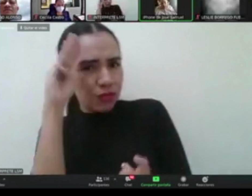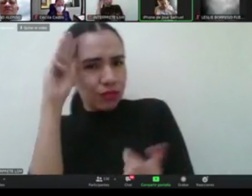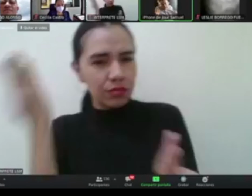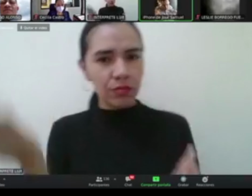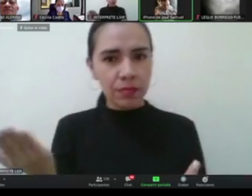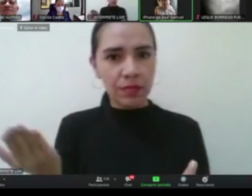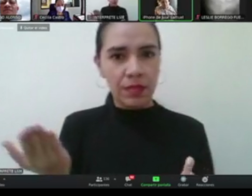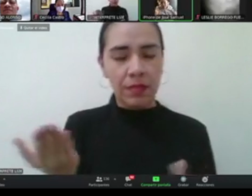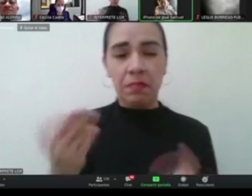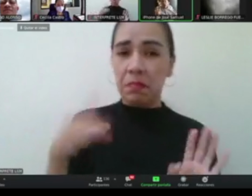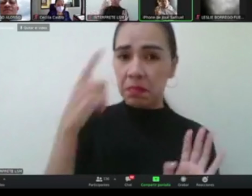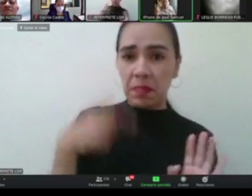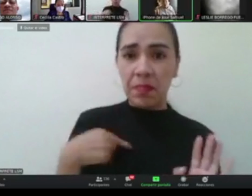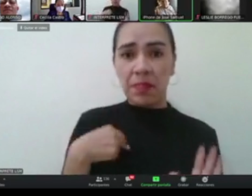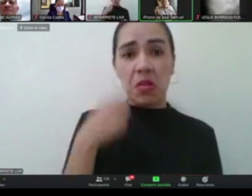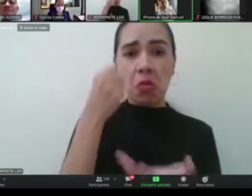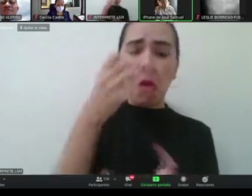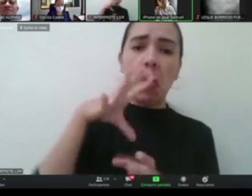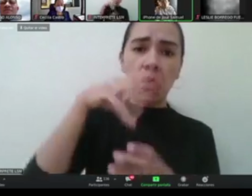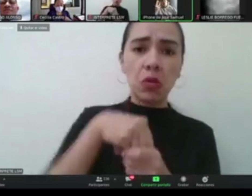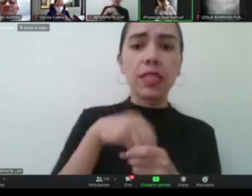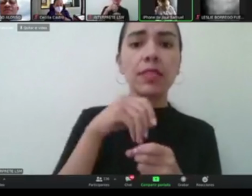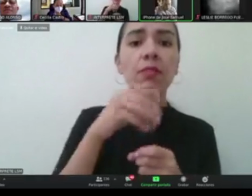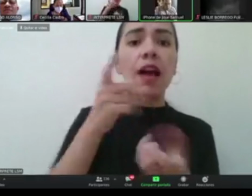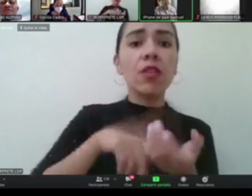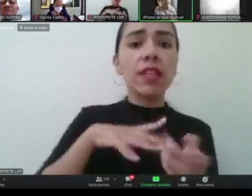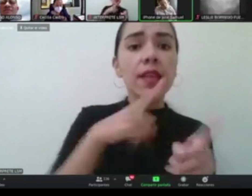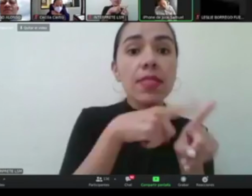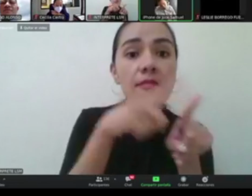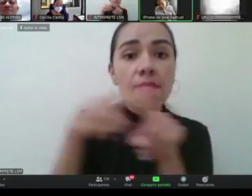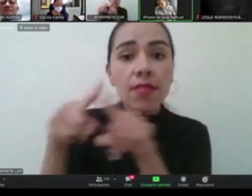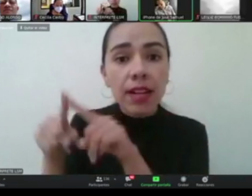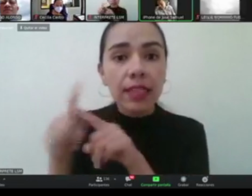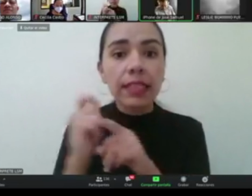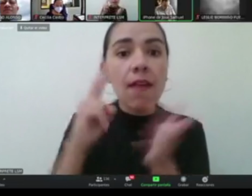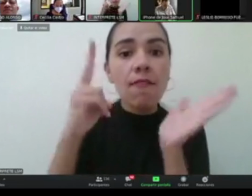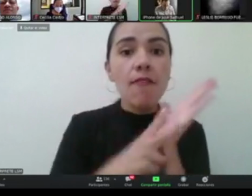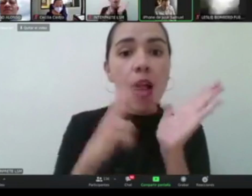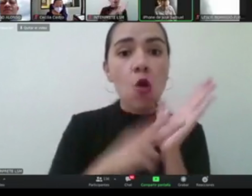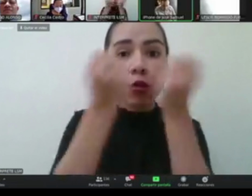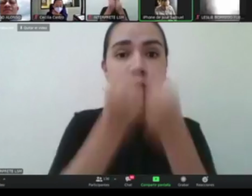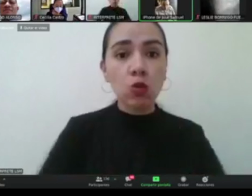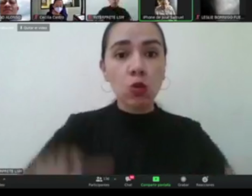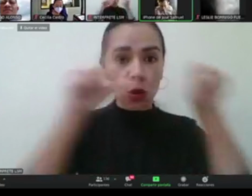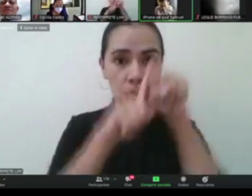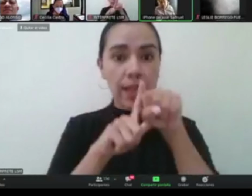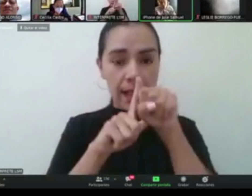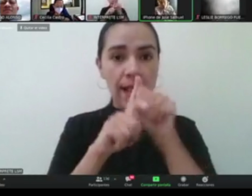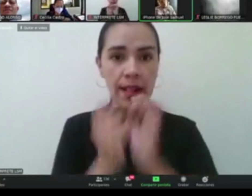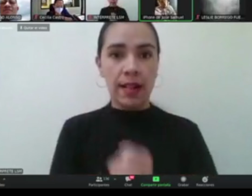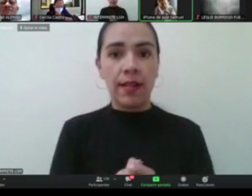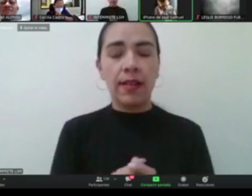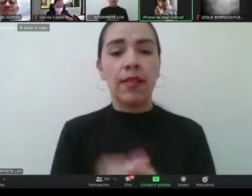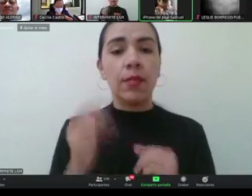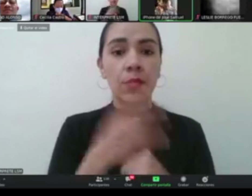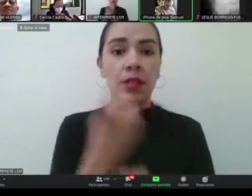a esta necesidad de que veamos la diversidad como un valor social importante es que hay que cambiar el discurso de muchas instituciones